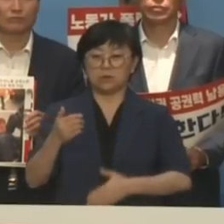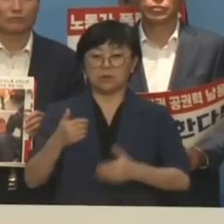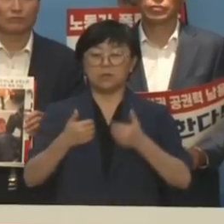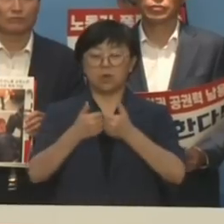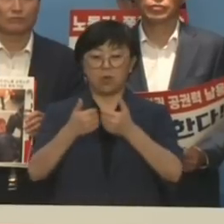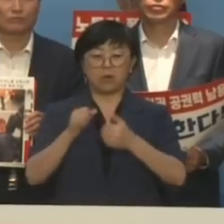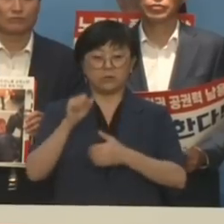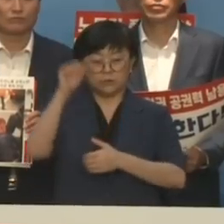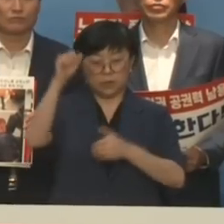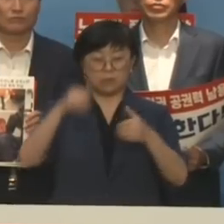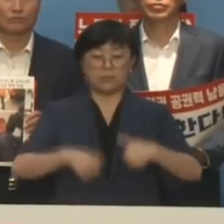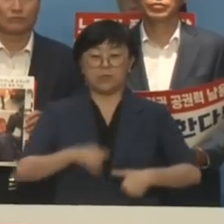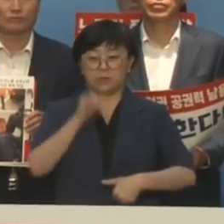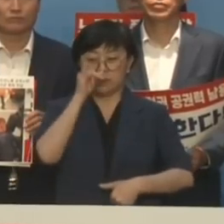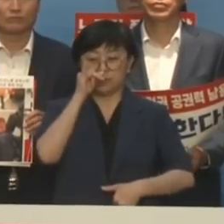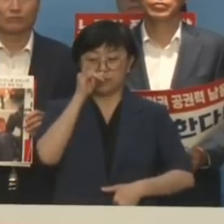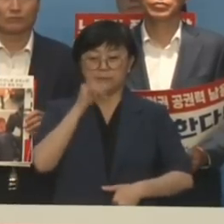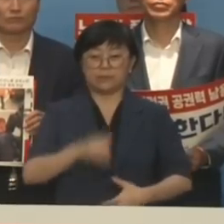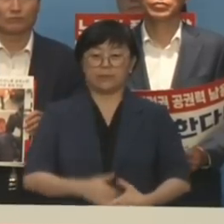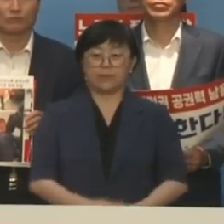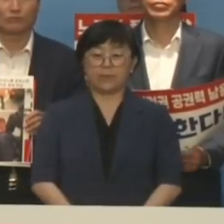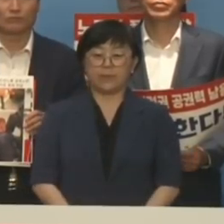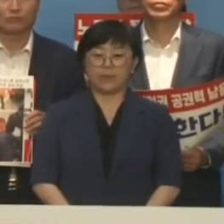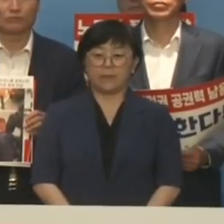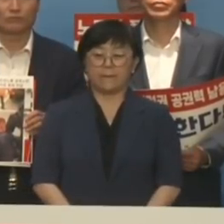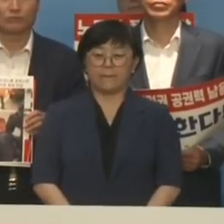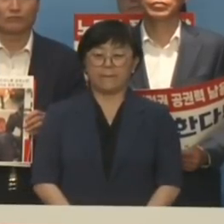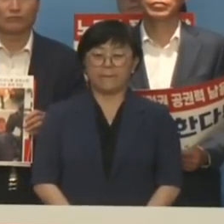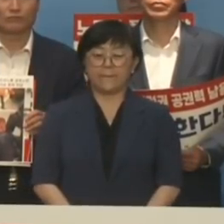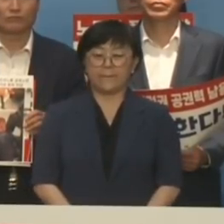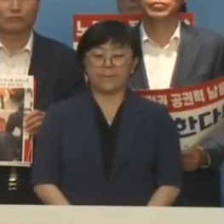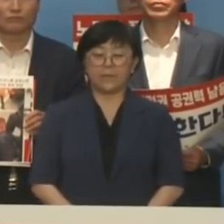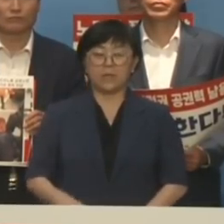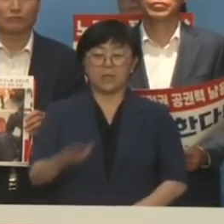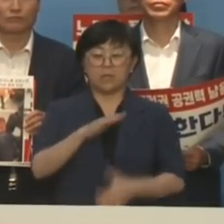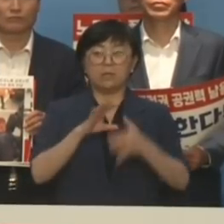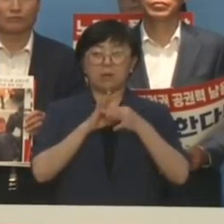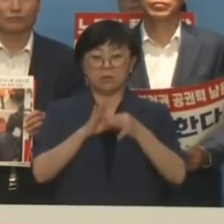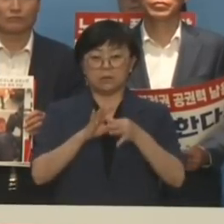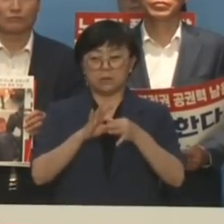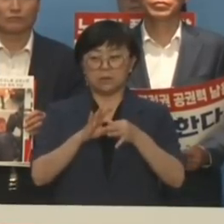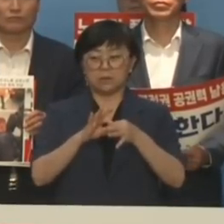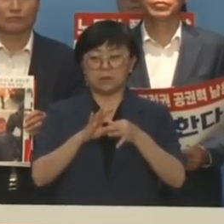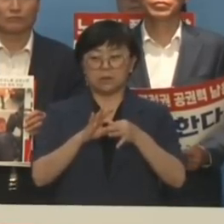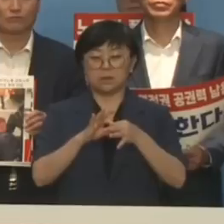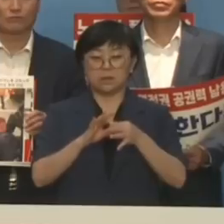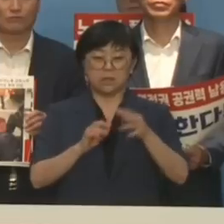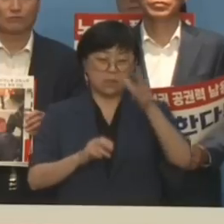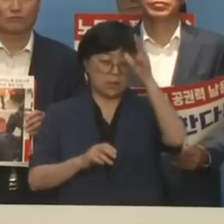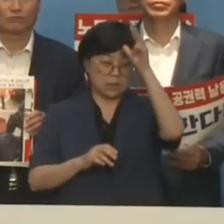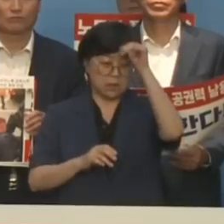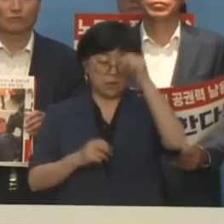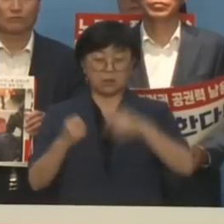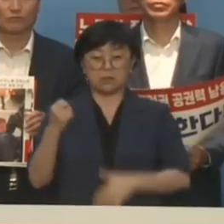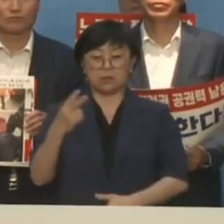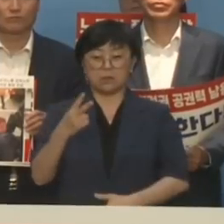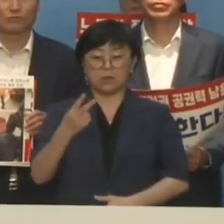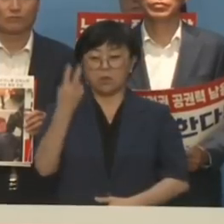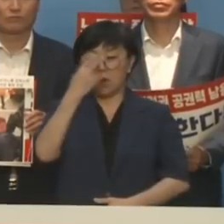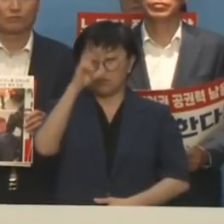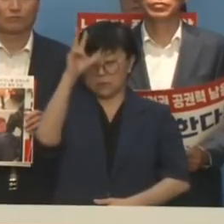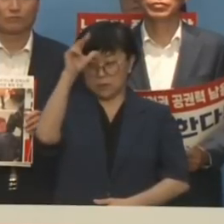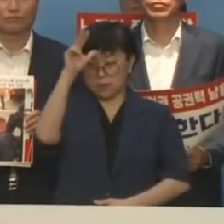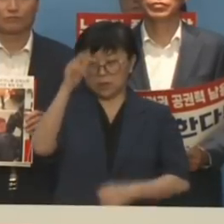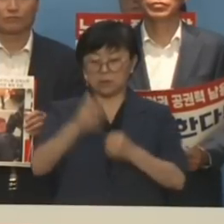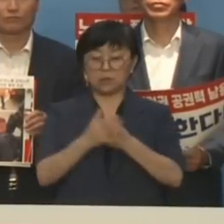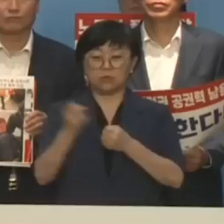저항하고 투쟁해야 되는 시점이다 이렇게 말씀드리면서 저희들은 이와 관련해서 경찰에 그리고